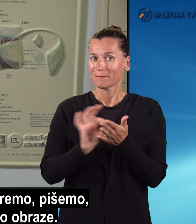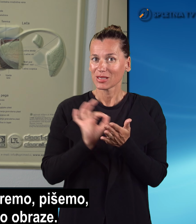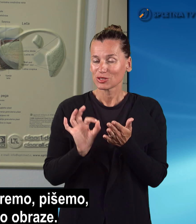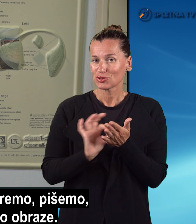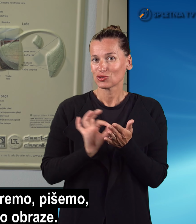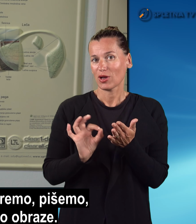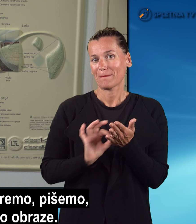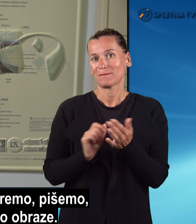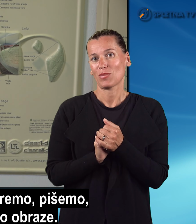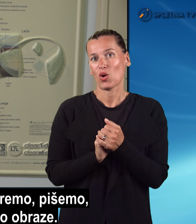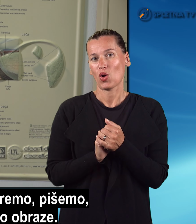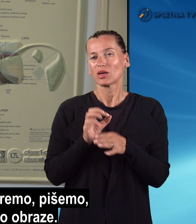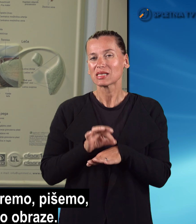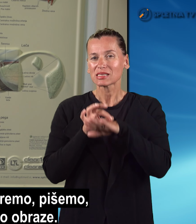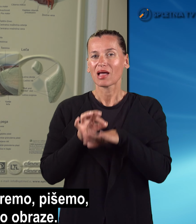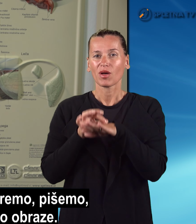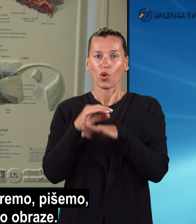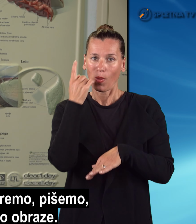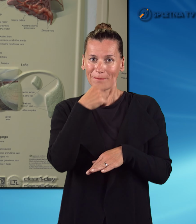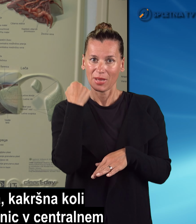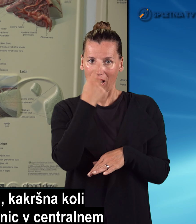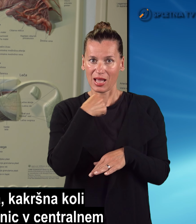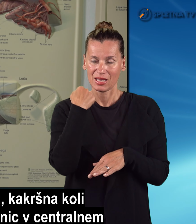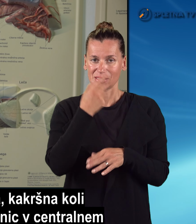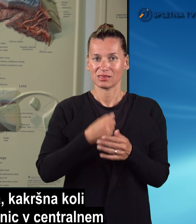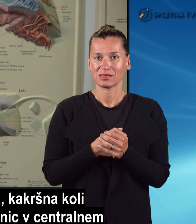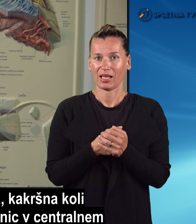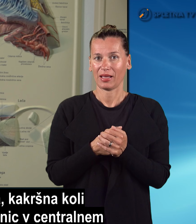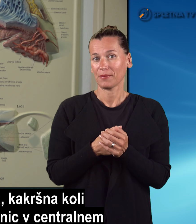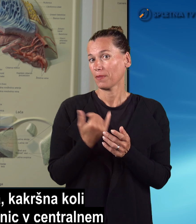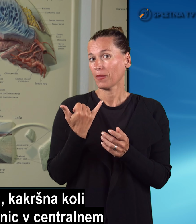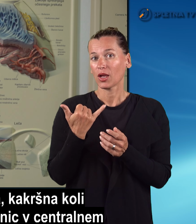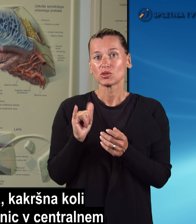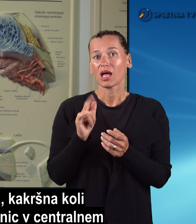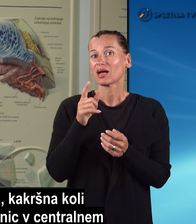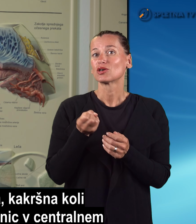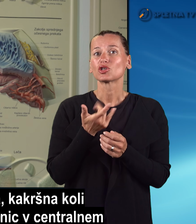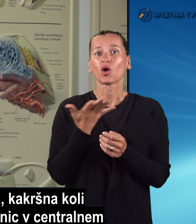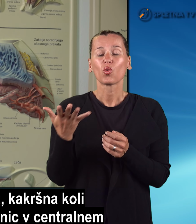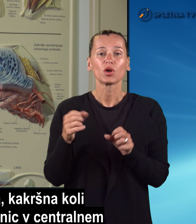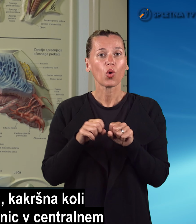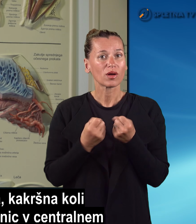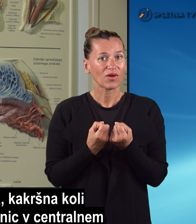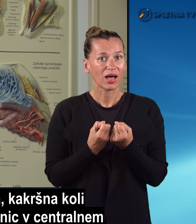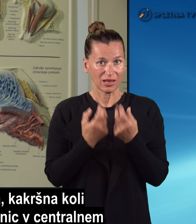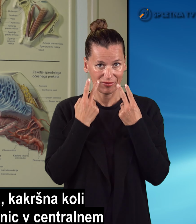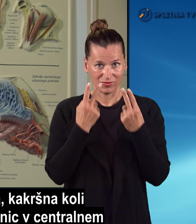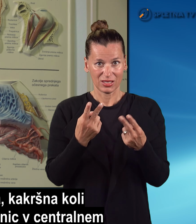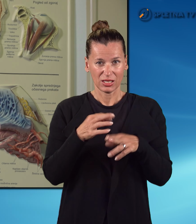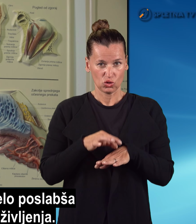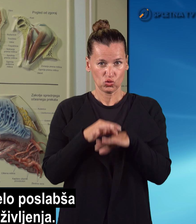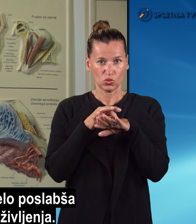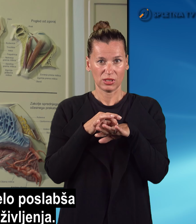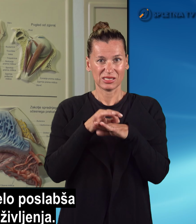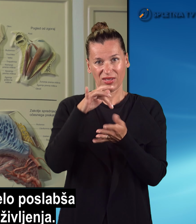pišemo, zaznavamo obraze, tako da vsakršnakoli okvara vidnih čutnic v